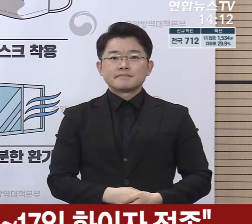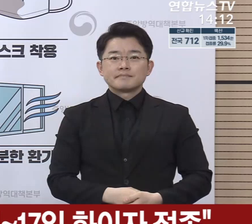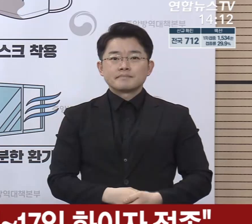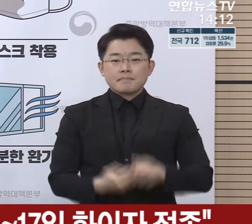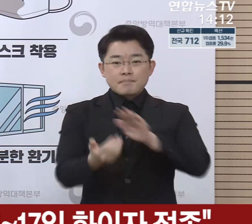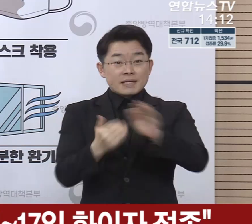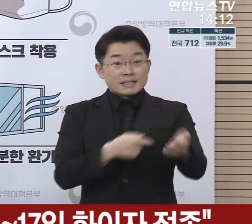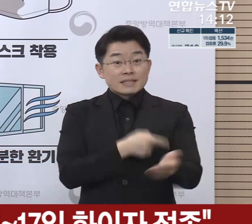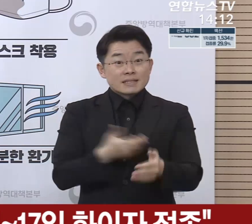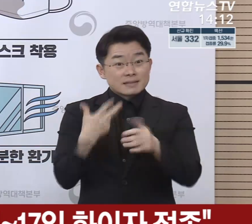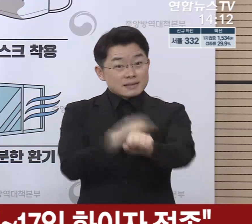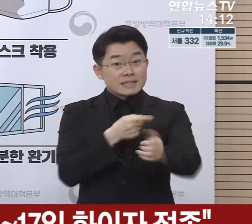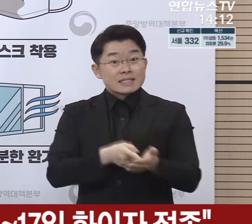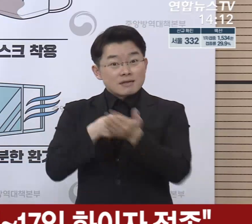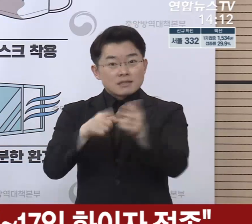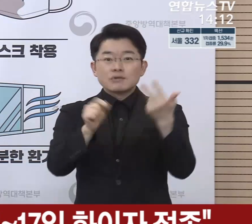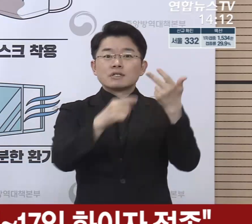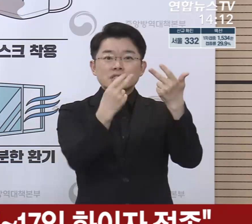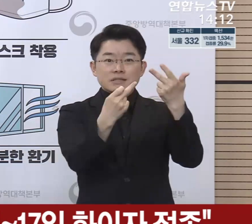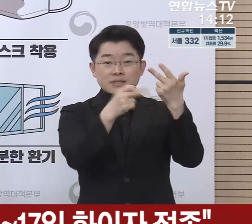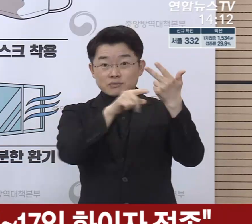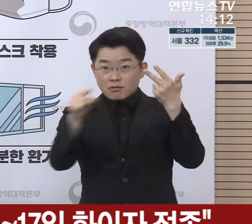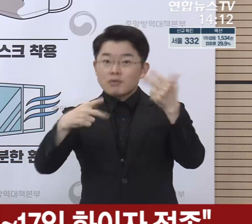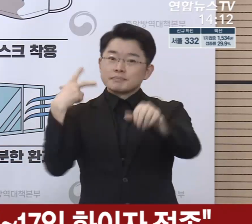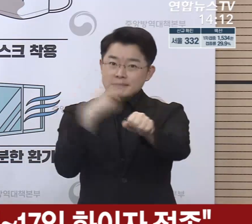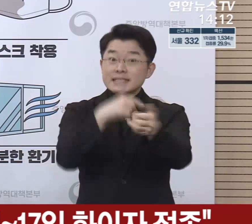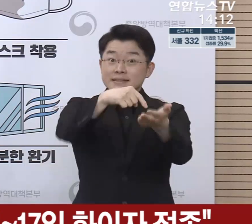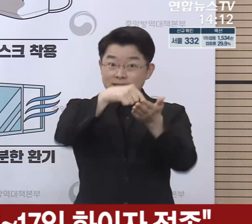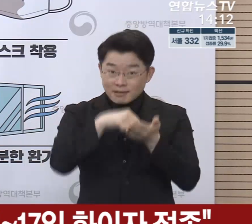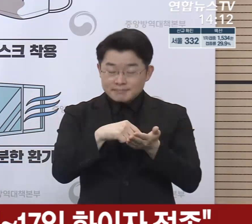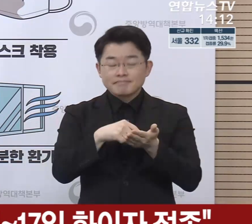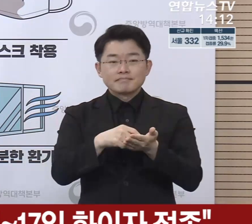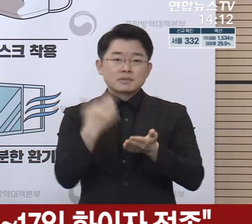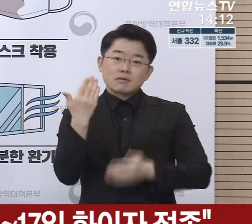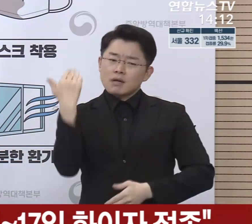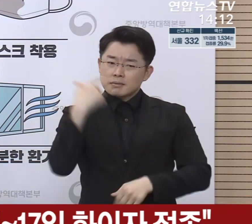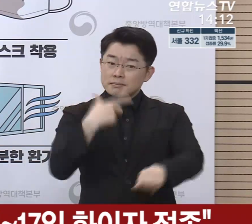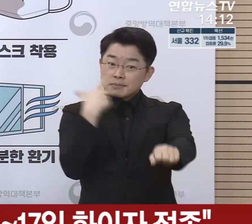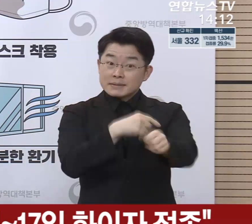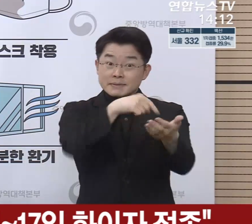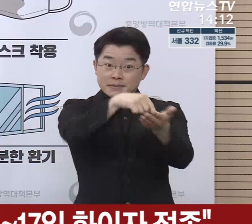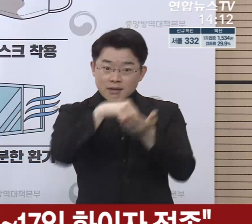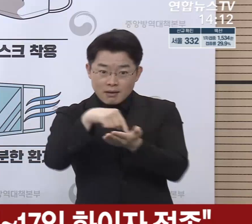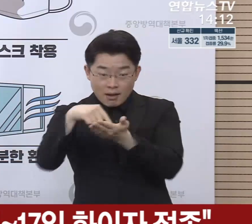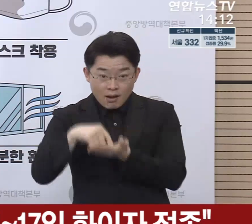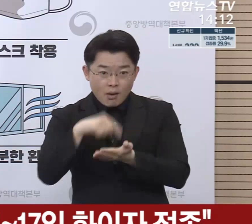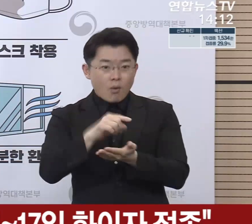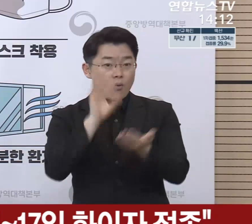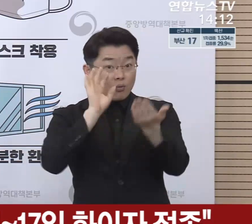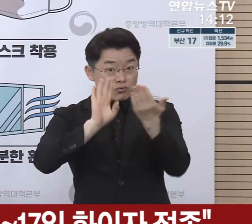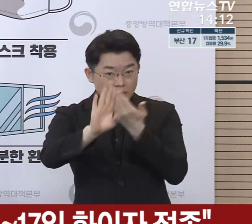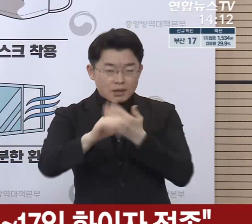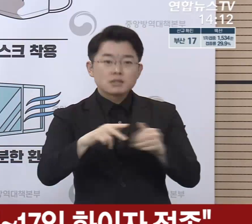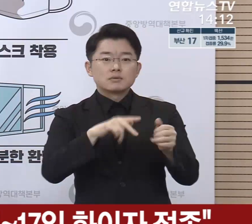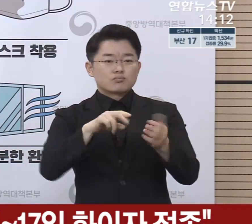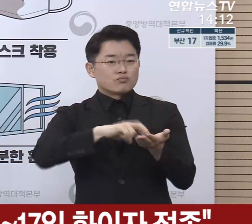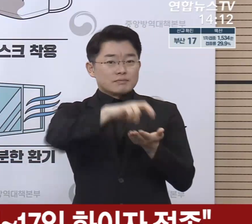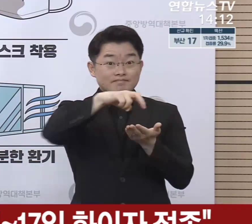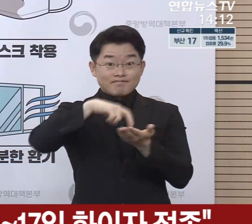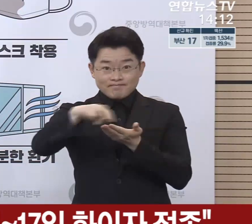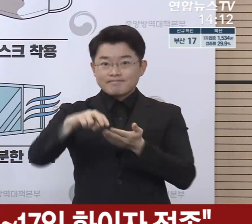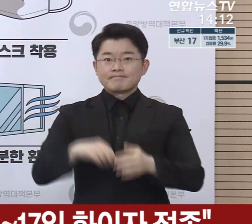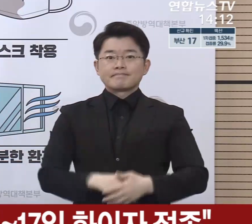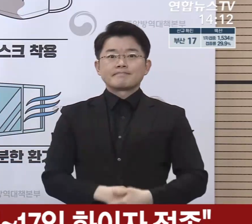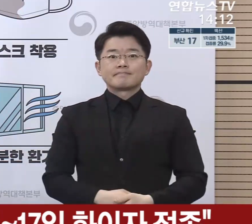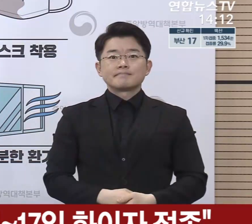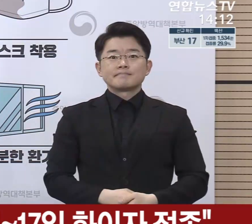사전 예약은 7월 12일부터 진행될 예정이며 기존에 예약된 정보를 통해서 문자로 예약 안내를 실시하도록